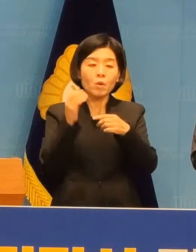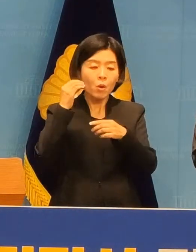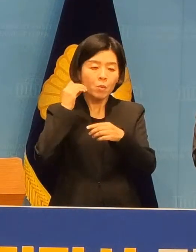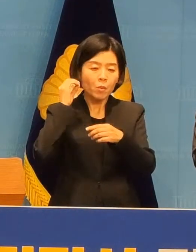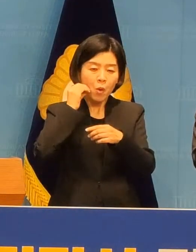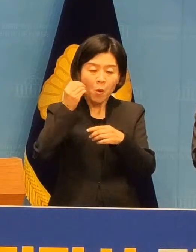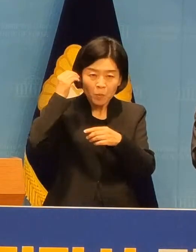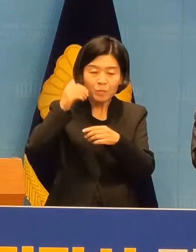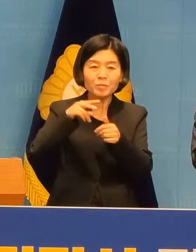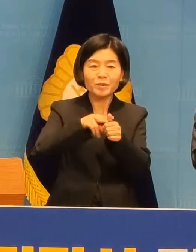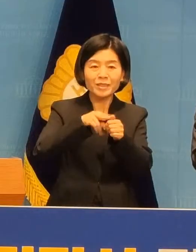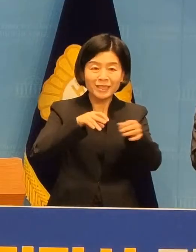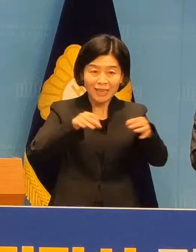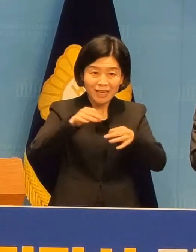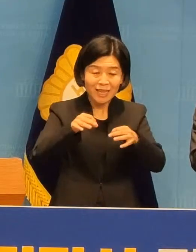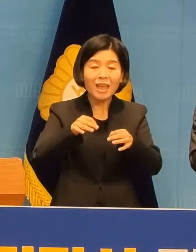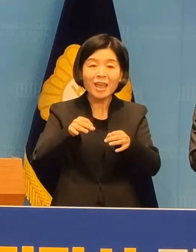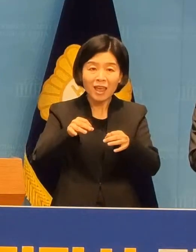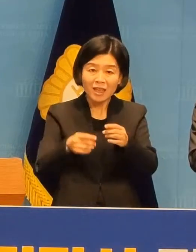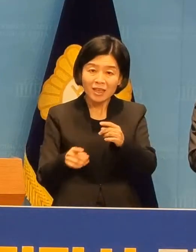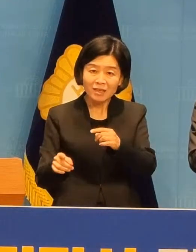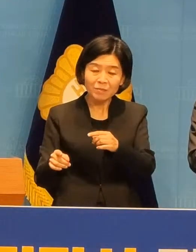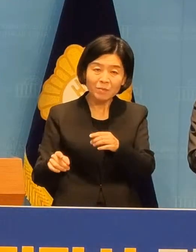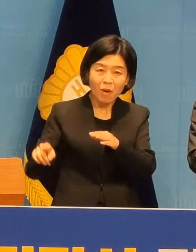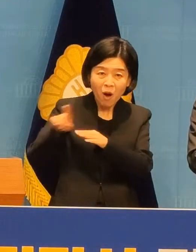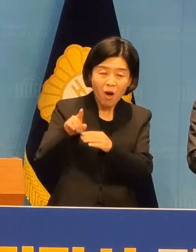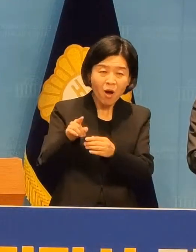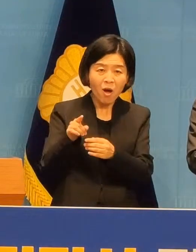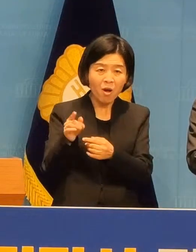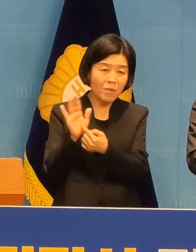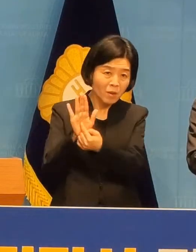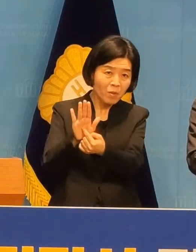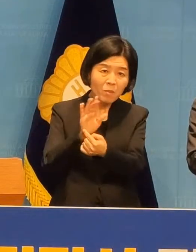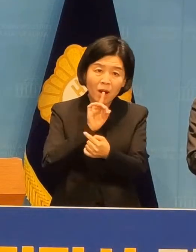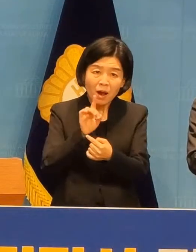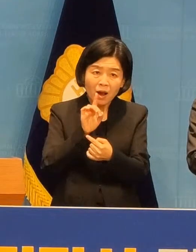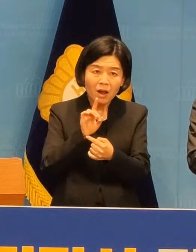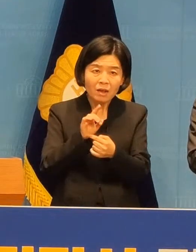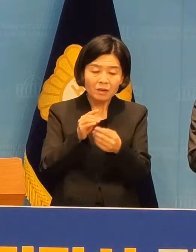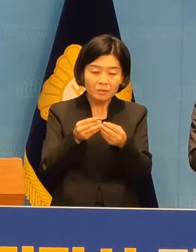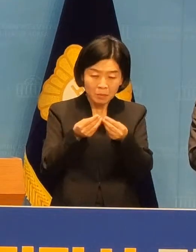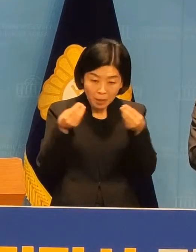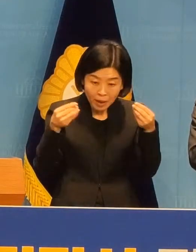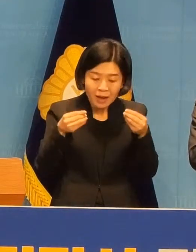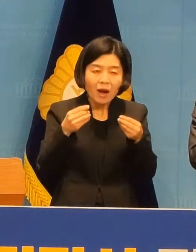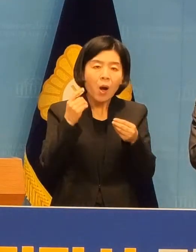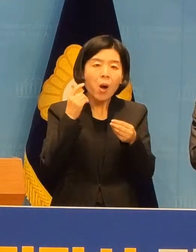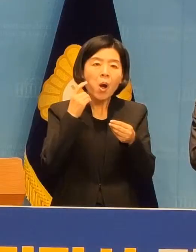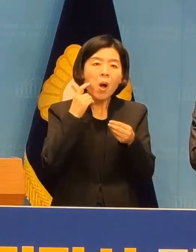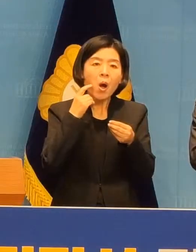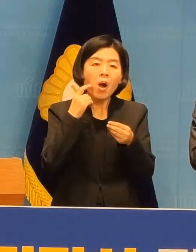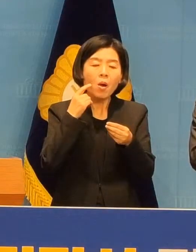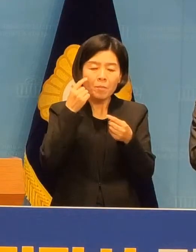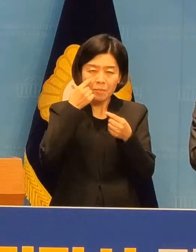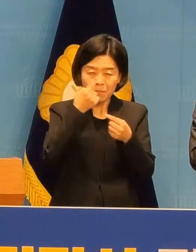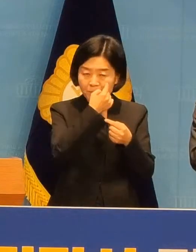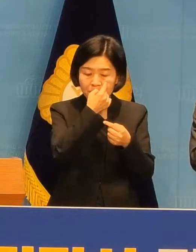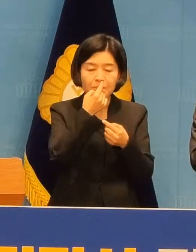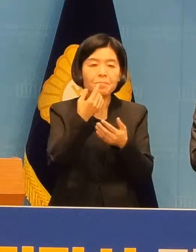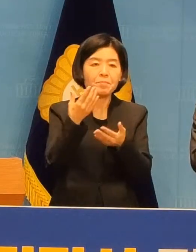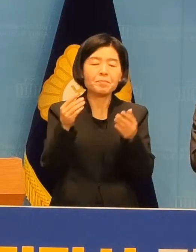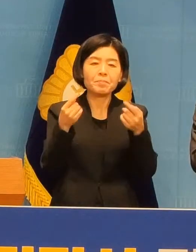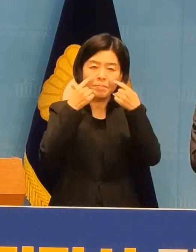주장을 홈플러스 내부 녹취록을 근거로 거짓임을 입증했습니다.